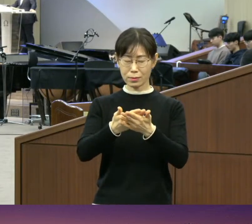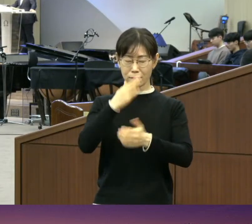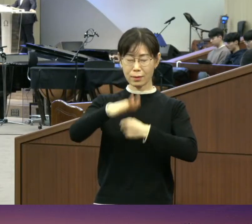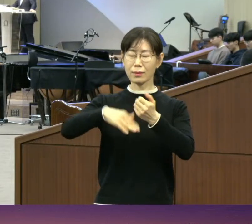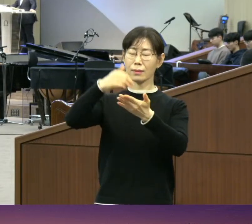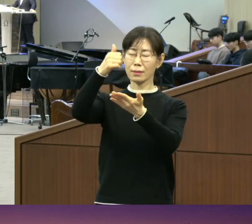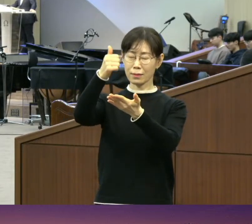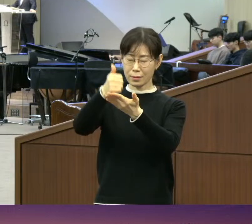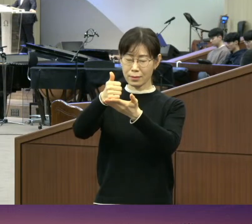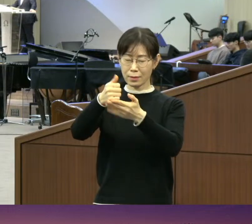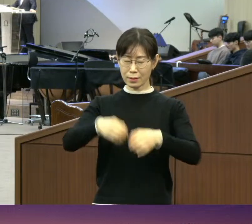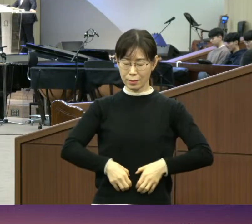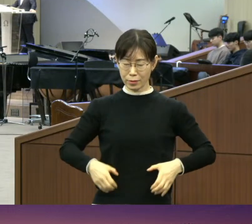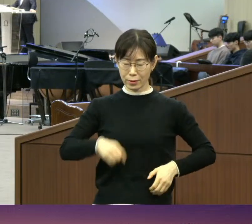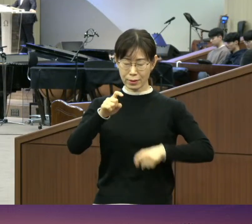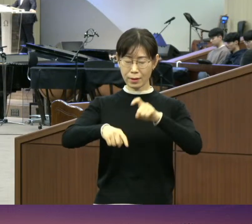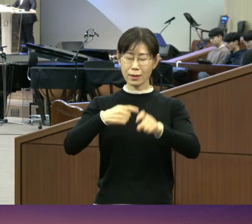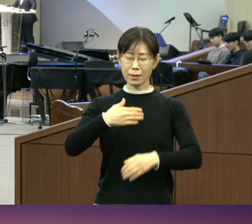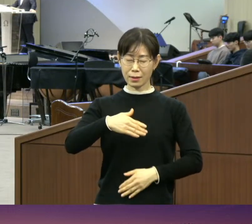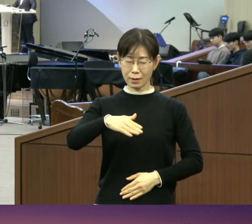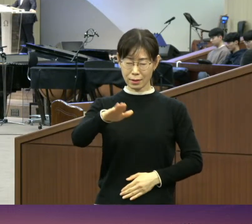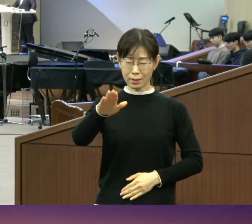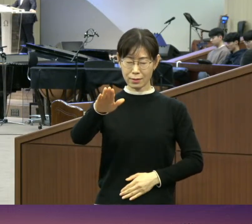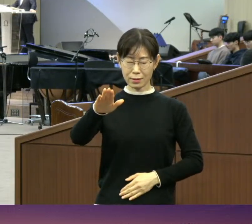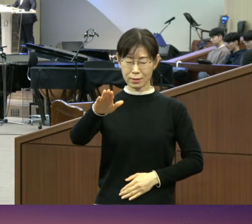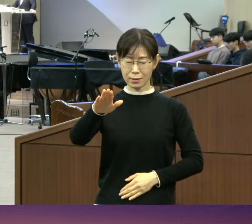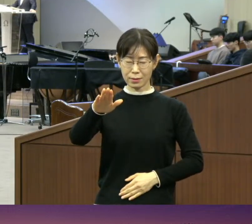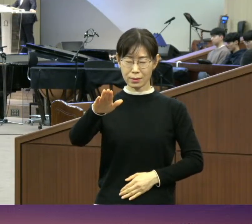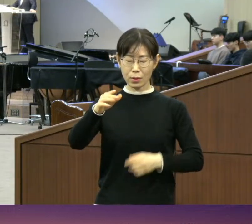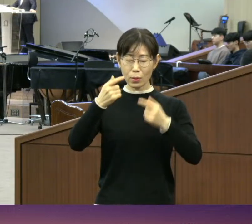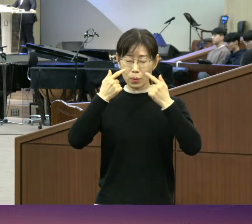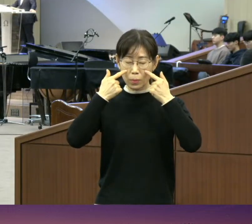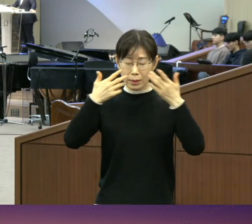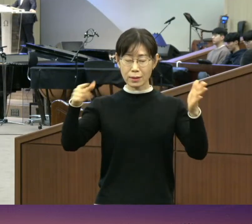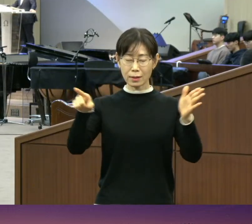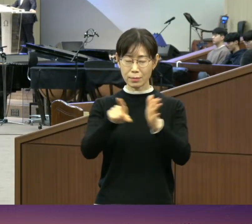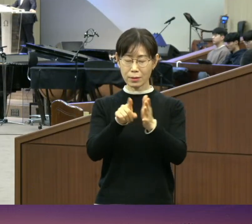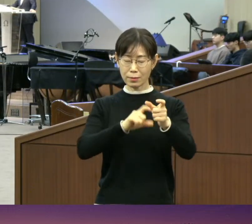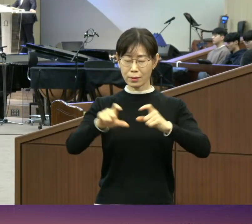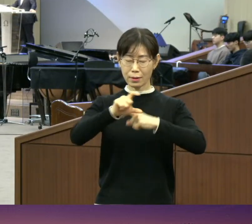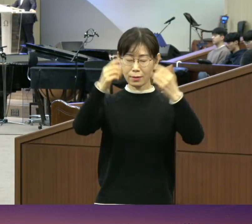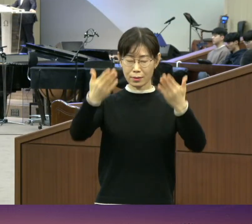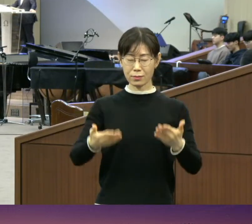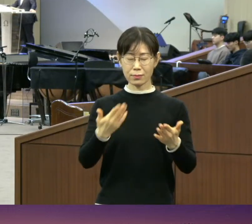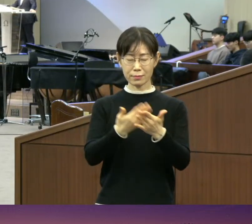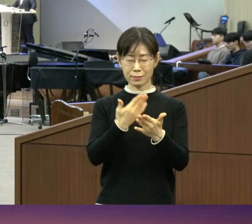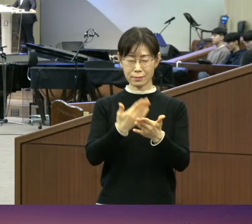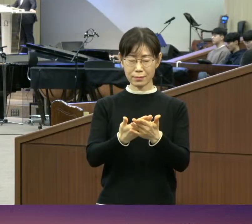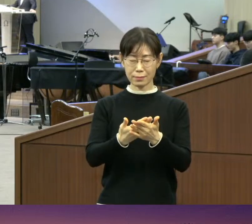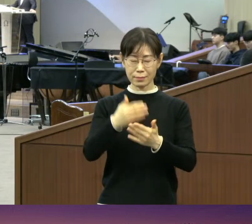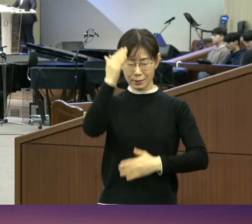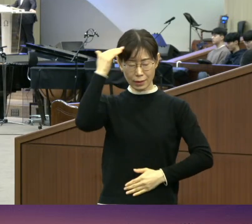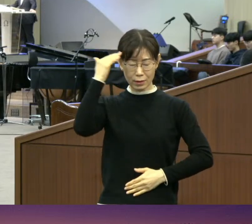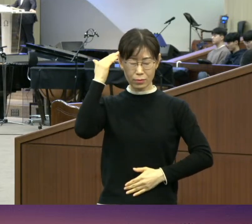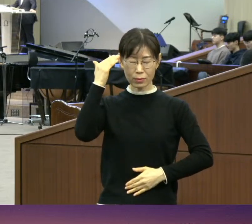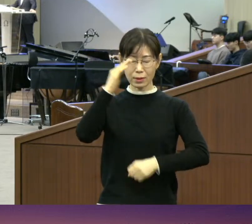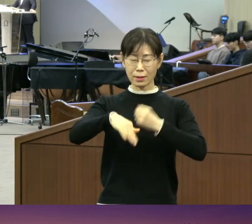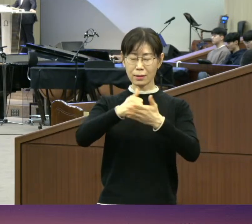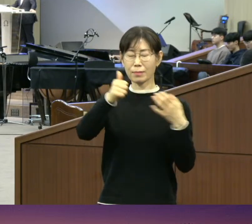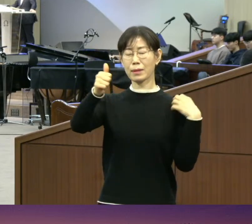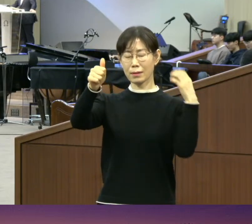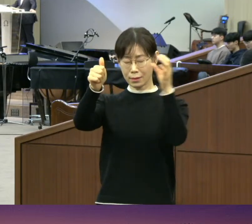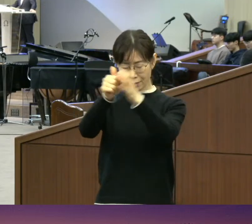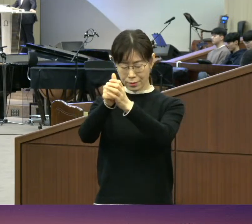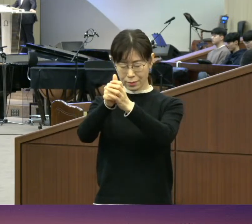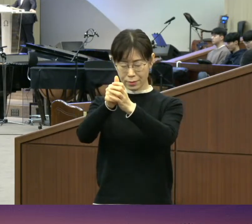앞에 담대하게 나갈 수 있는 그런 확신을 우리에게 더하여 주시옵소서. 이 나라의 민족도 주의 손에